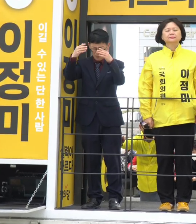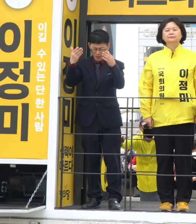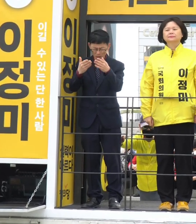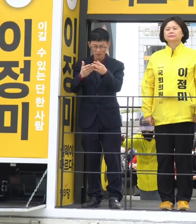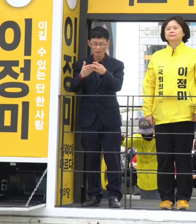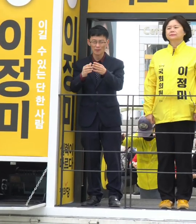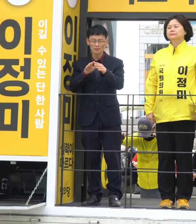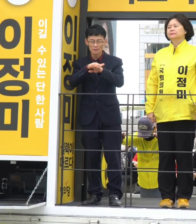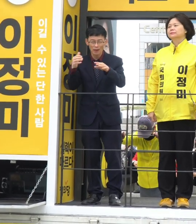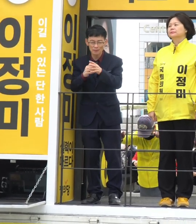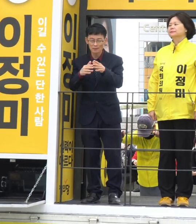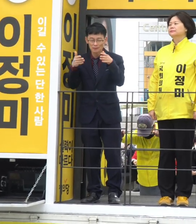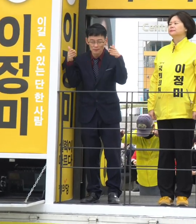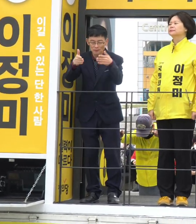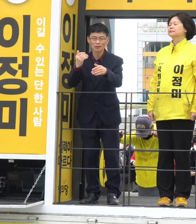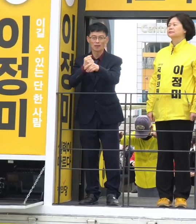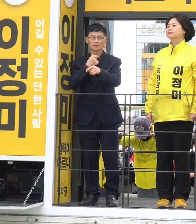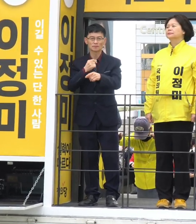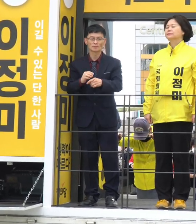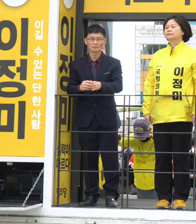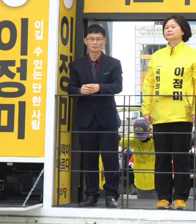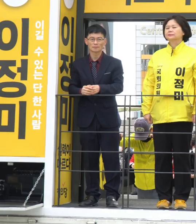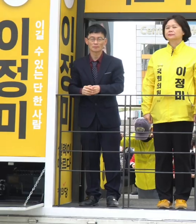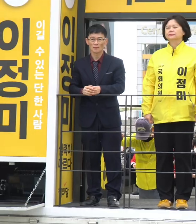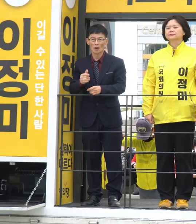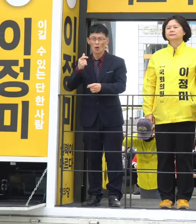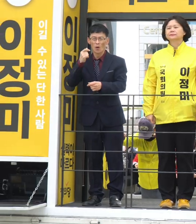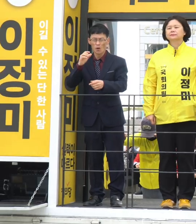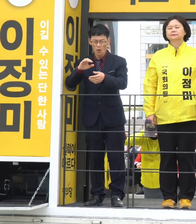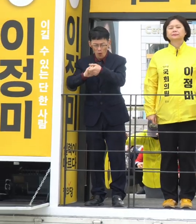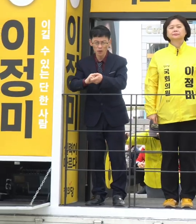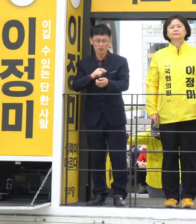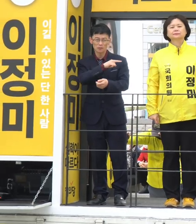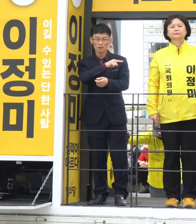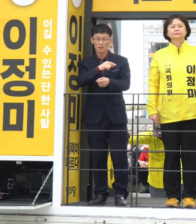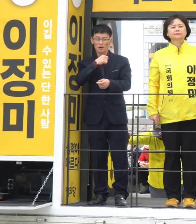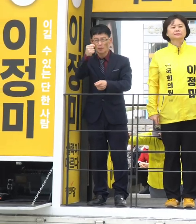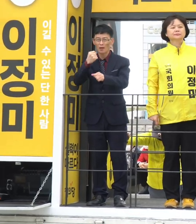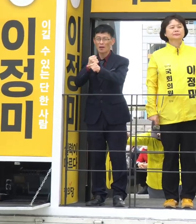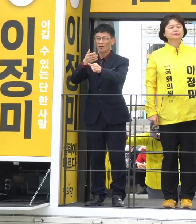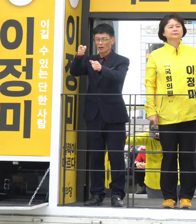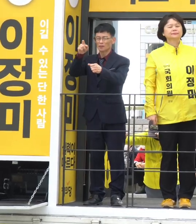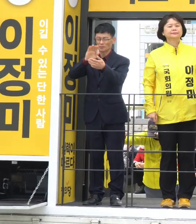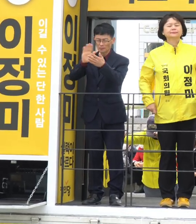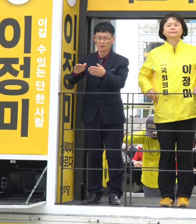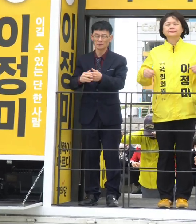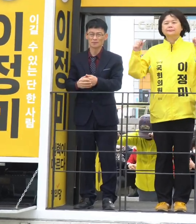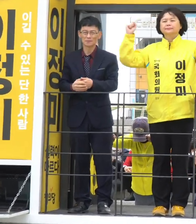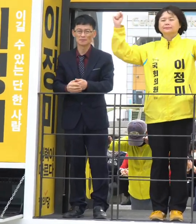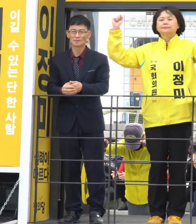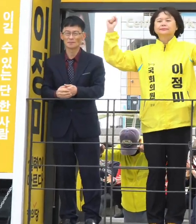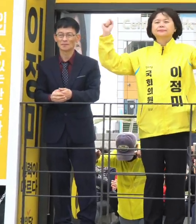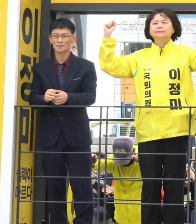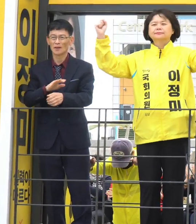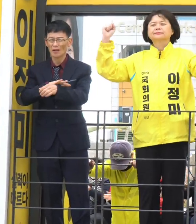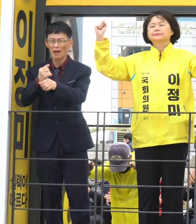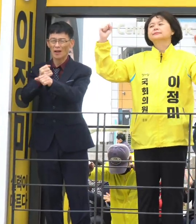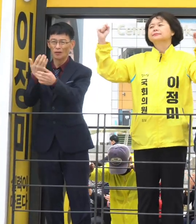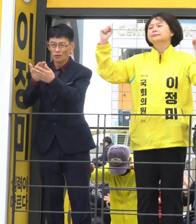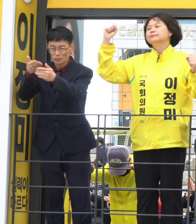모든 당력을 집중할 것입니다. 반드시 이정민을 당선시킬 것입니다, 여러분. 주민